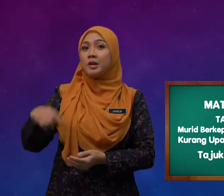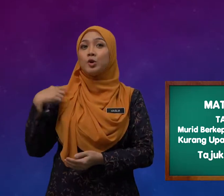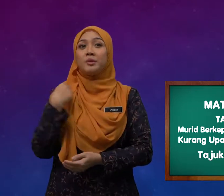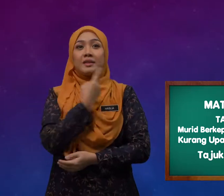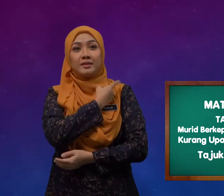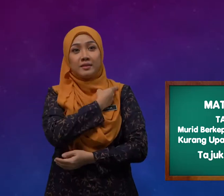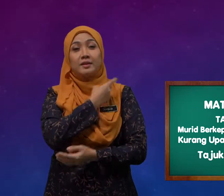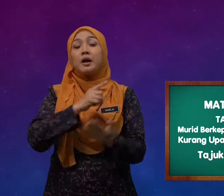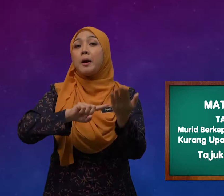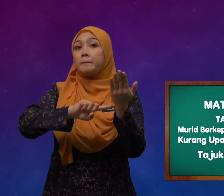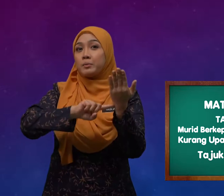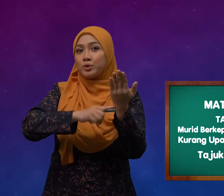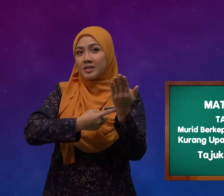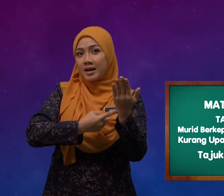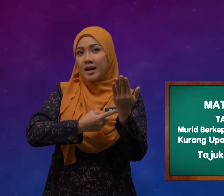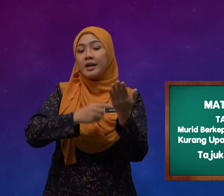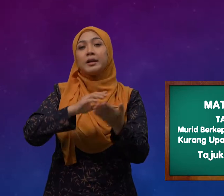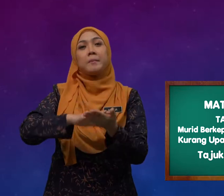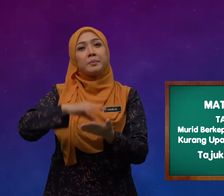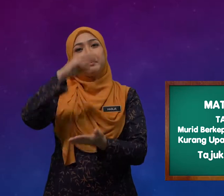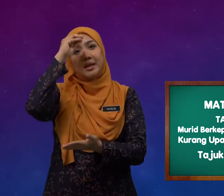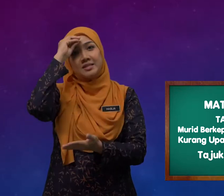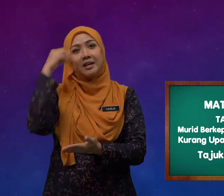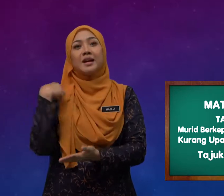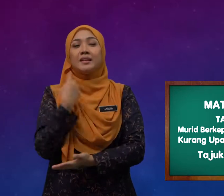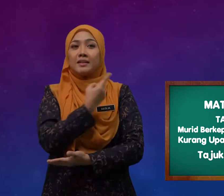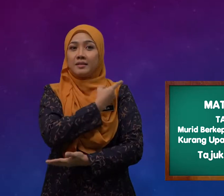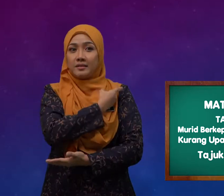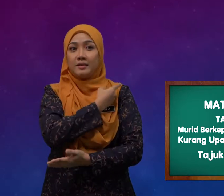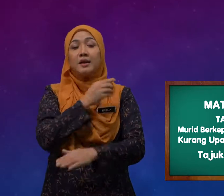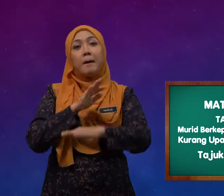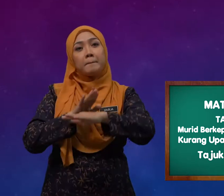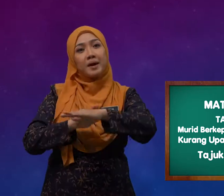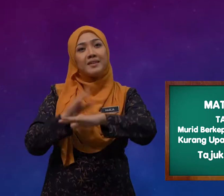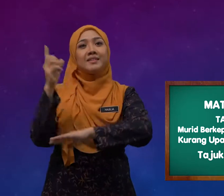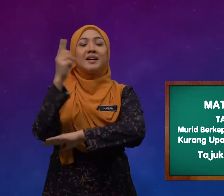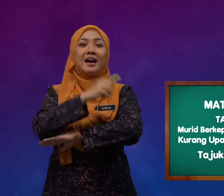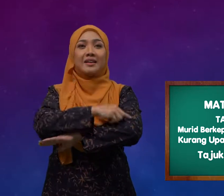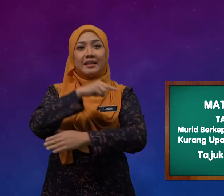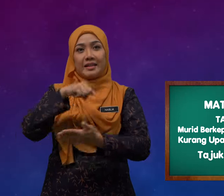Sebelum kita memulakan pembelajaran kita pada hari ini,